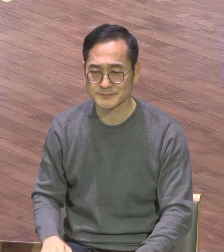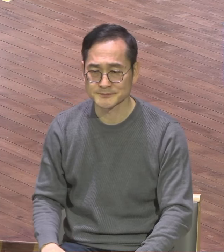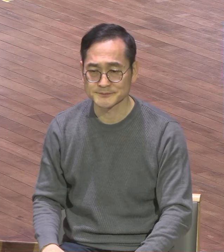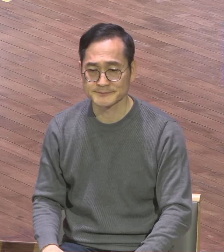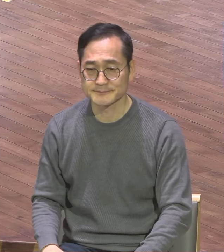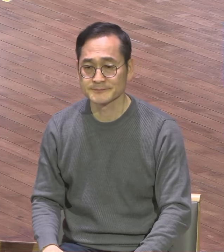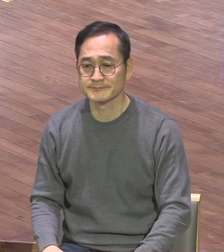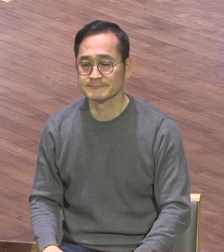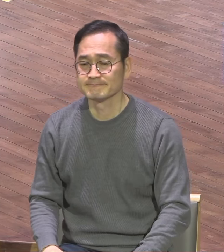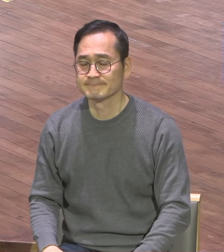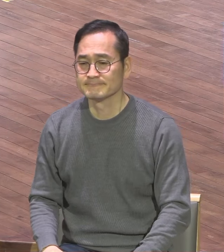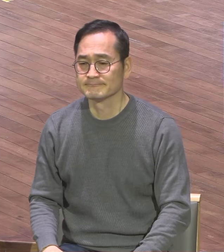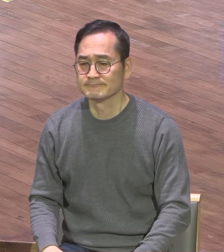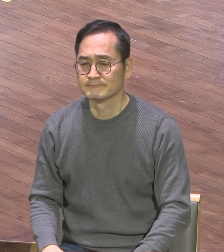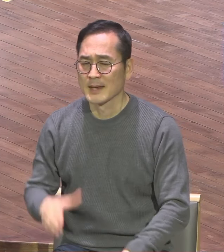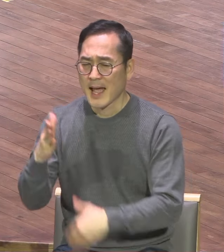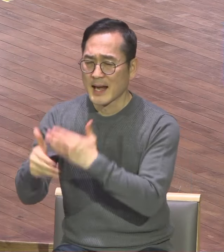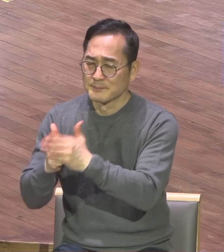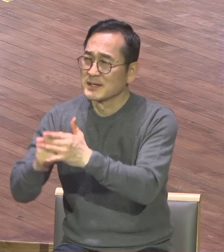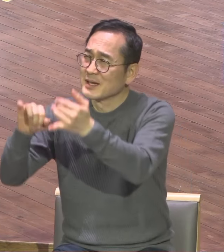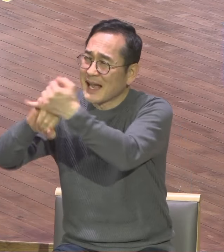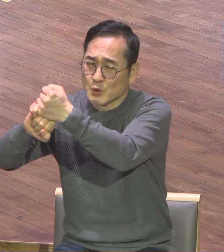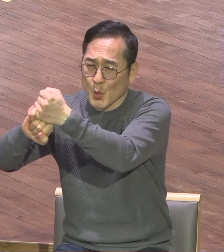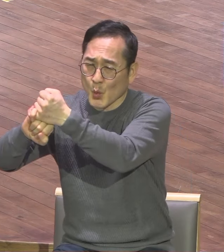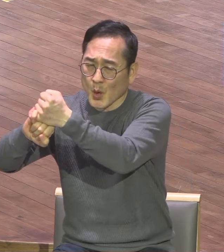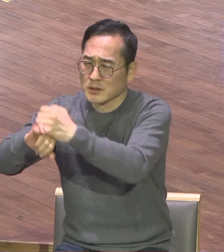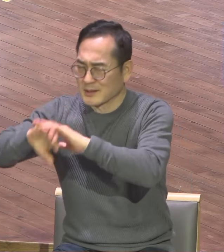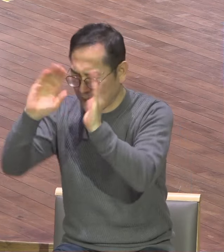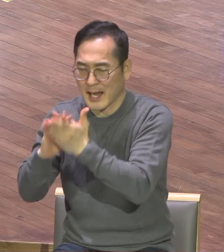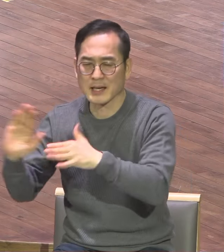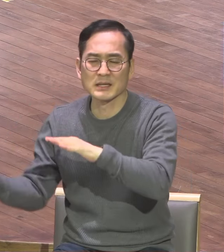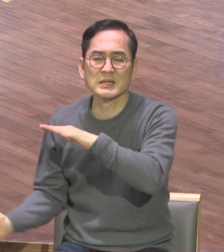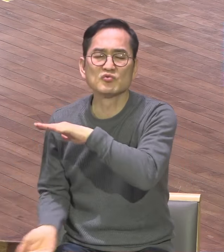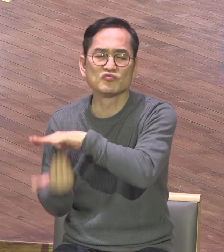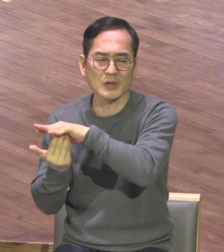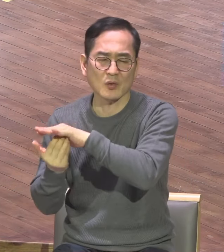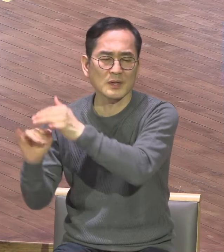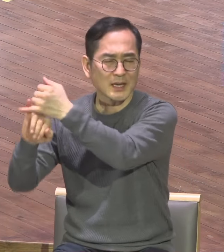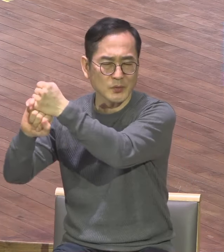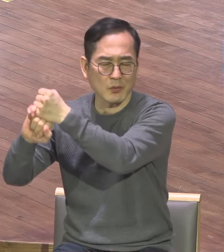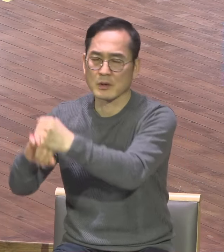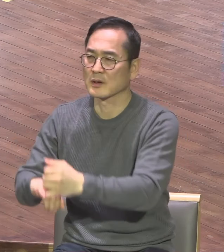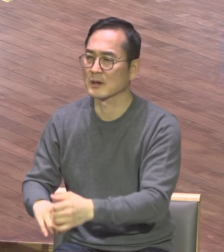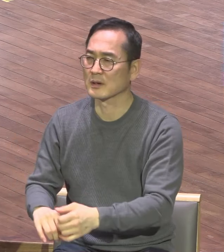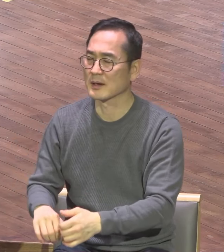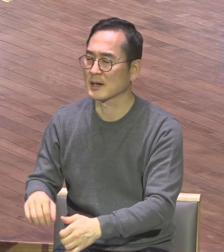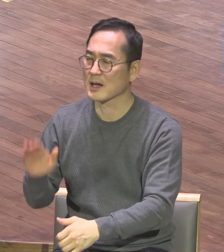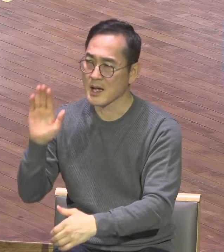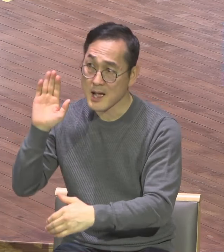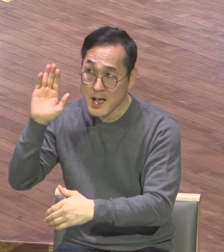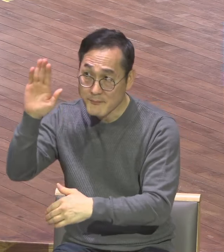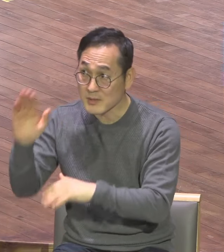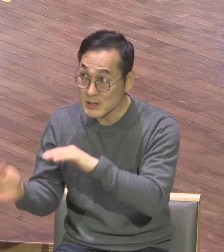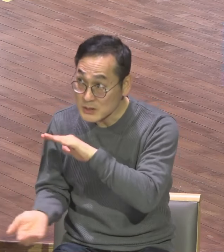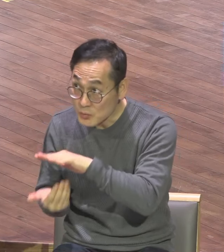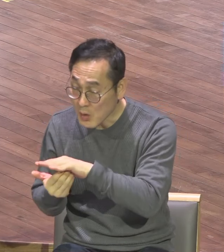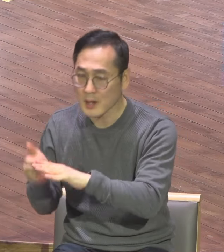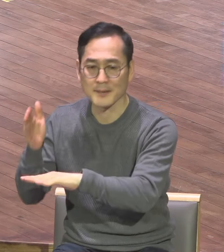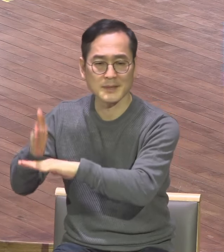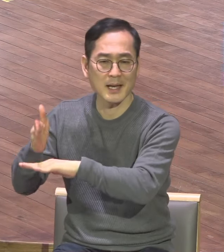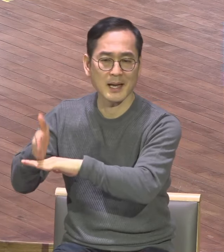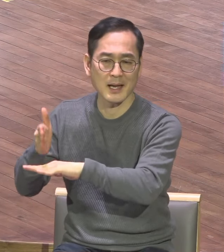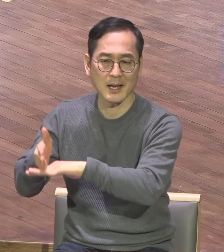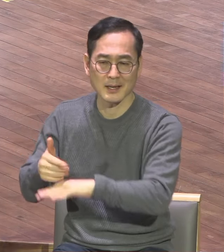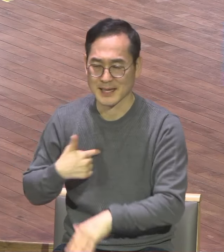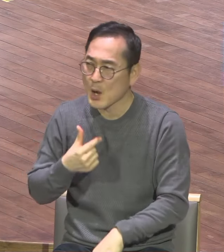언약을 성취하셨다는 것입니다. 다윗의 이 감사는 차원이 달랐어요. 내가 원하는 소원이 이루어진 것에 대한